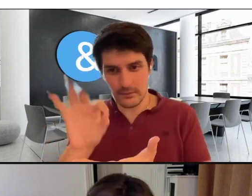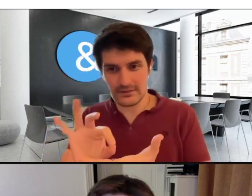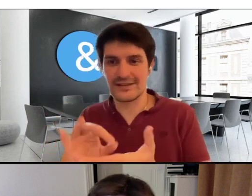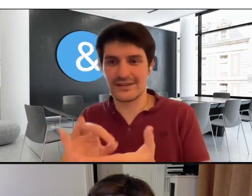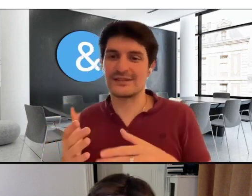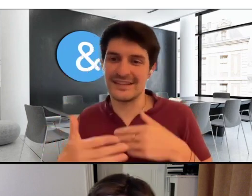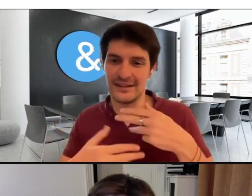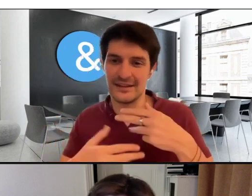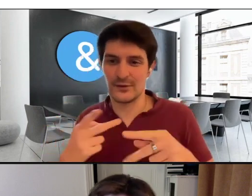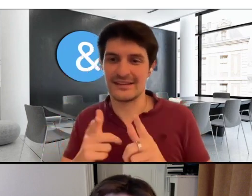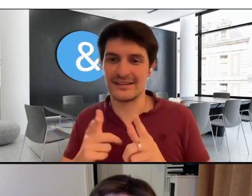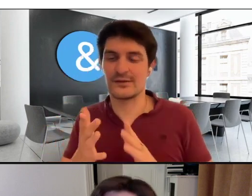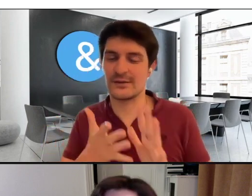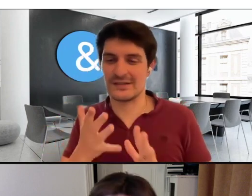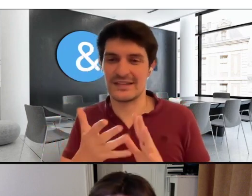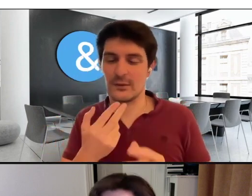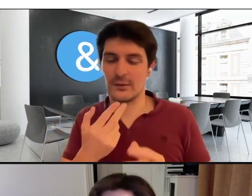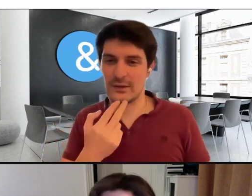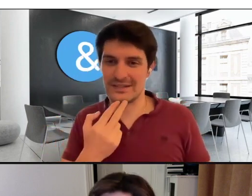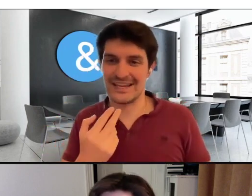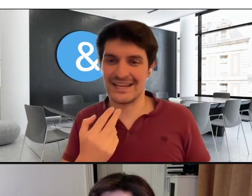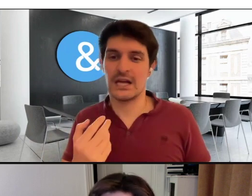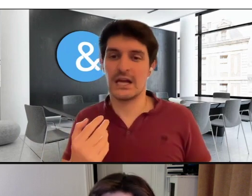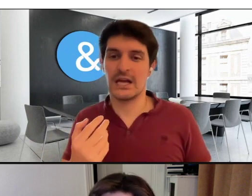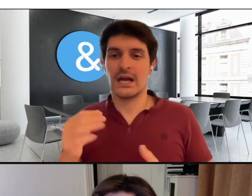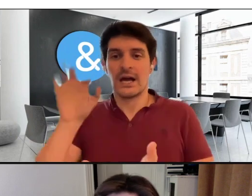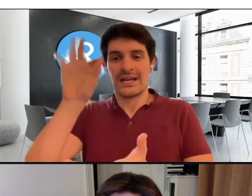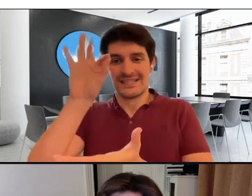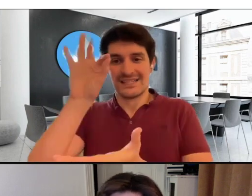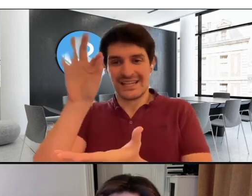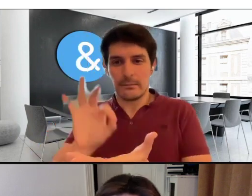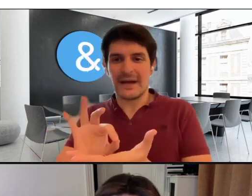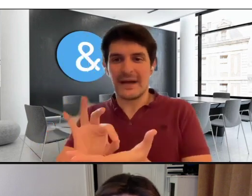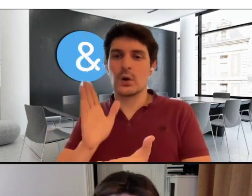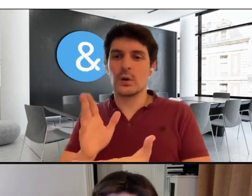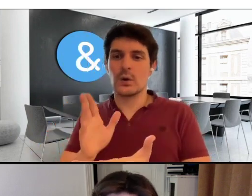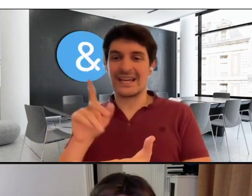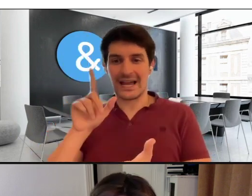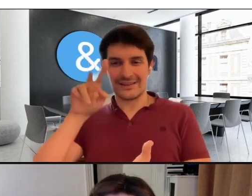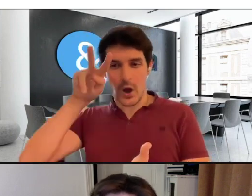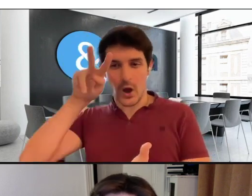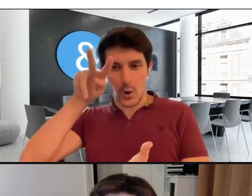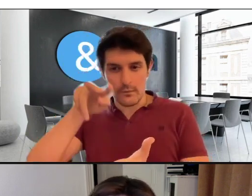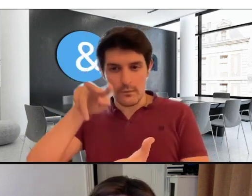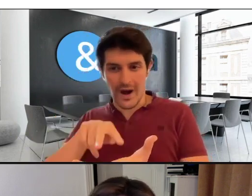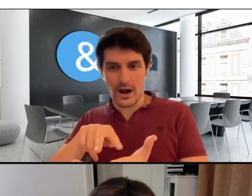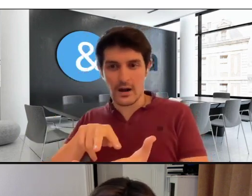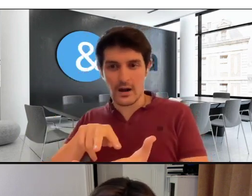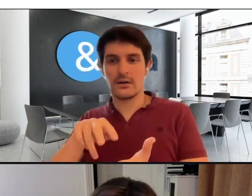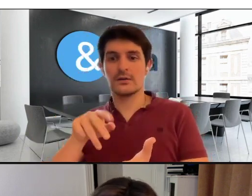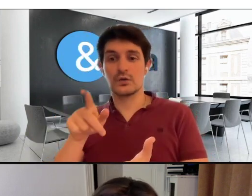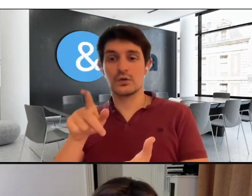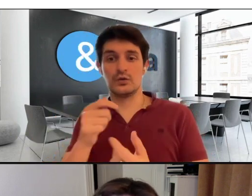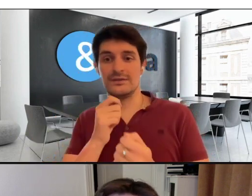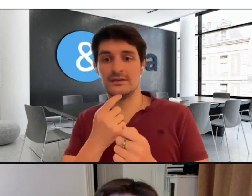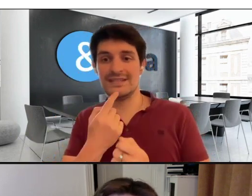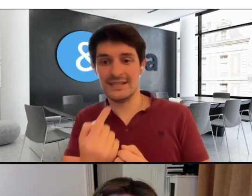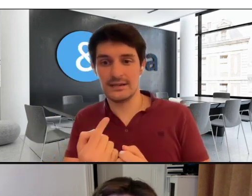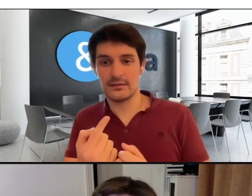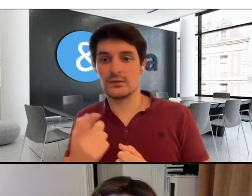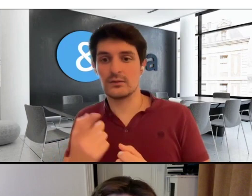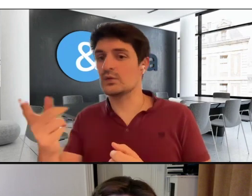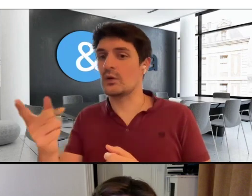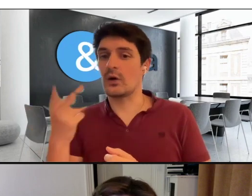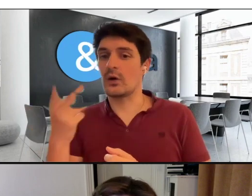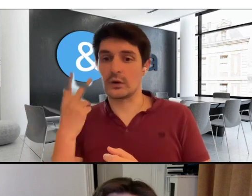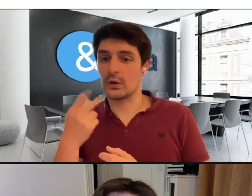c'est le signe qu'on a utilisé. Scribe parce que c'est quelqu'un qui va revoir ce que tu dis, ce